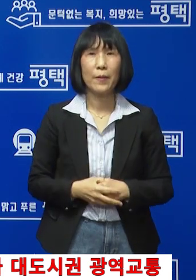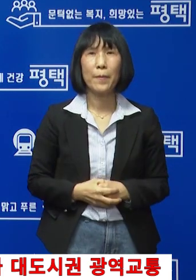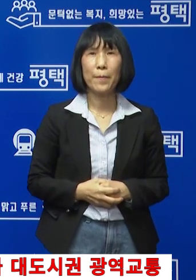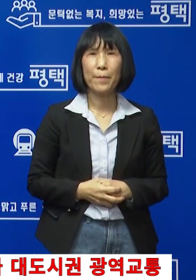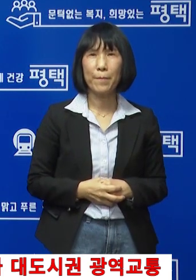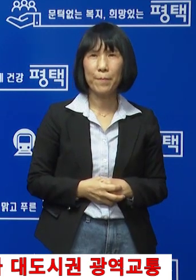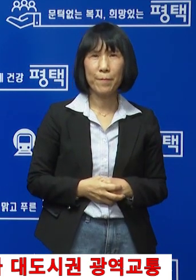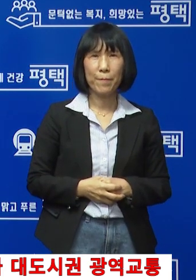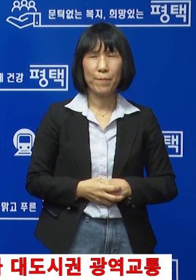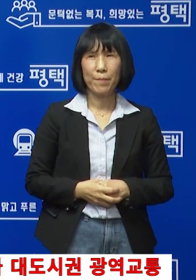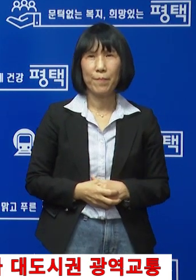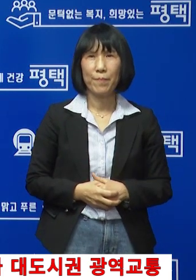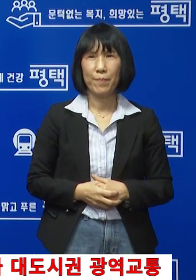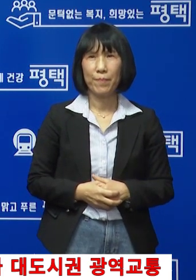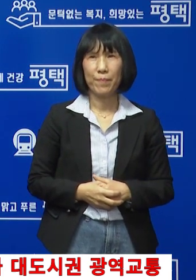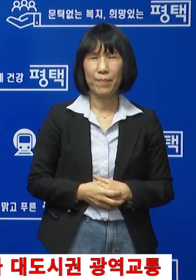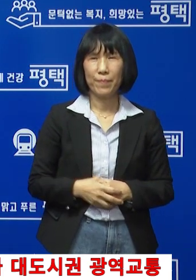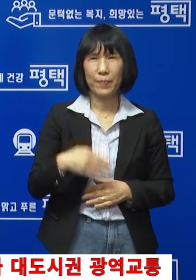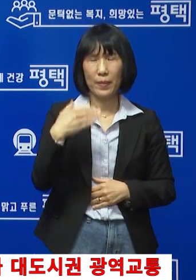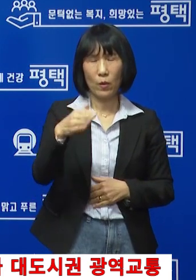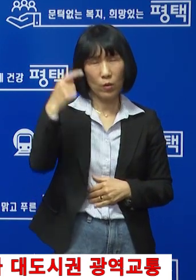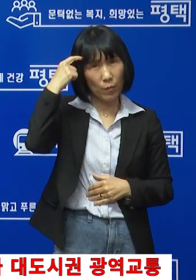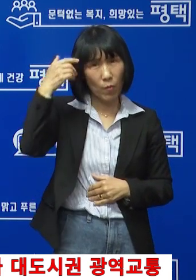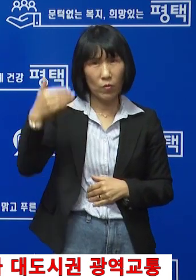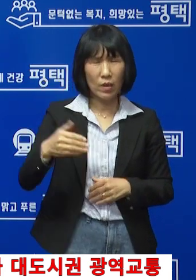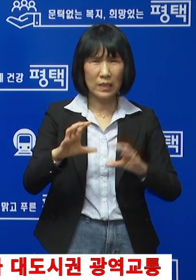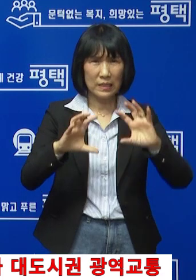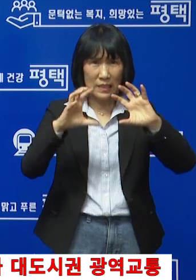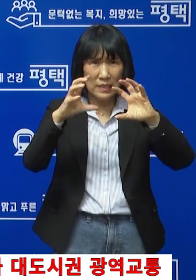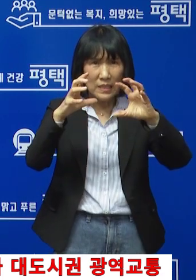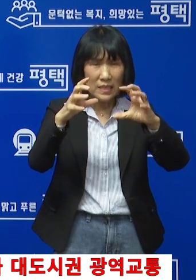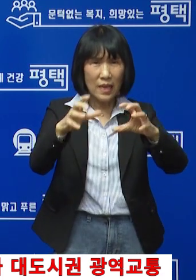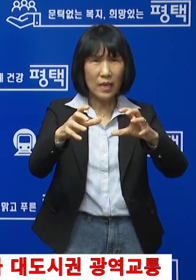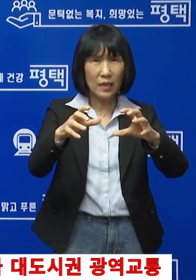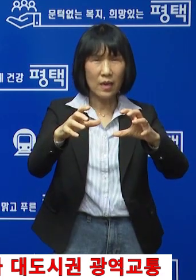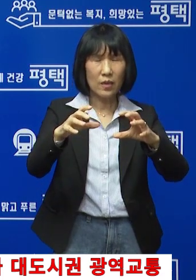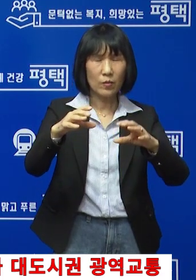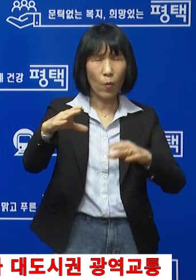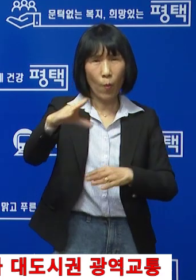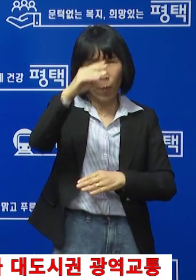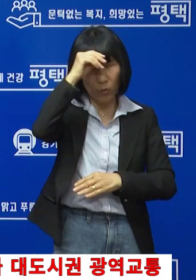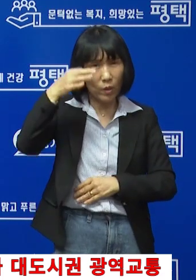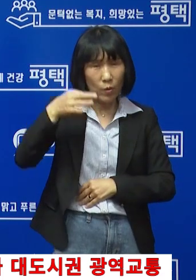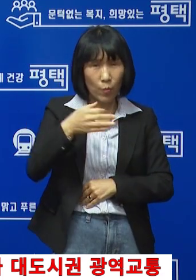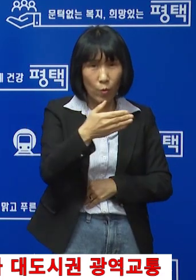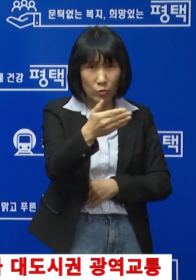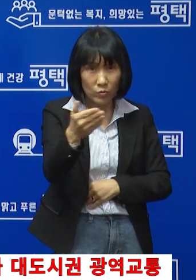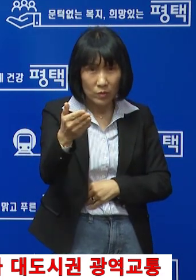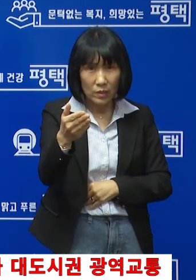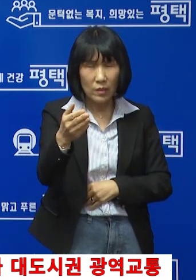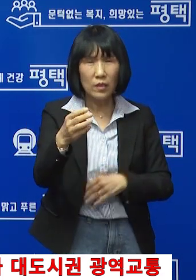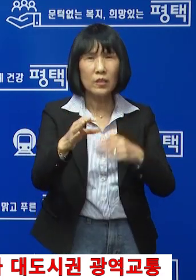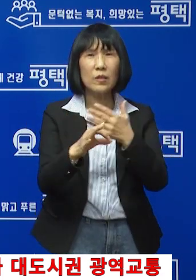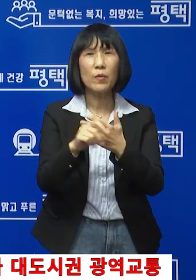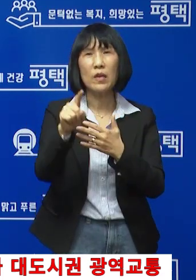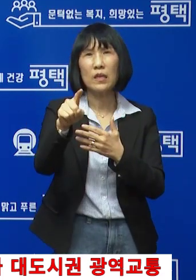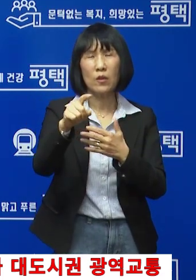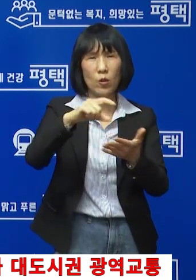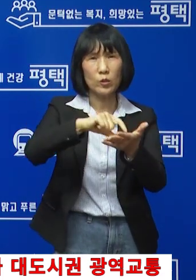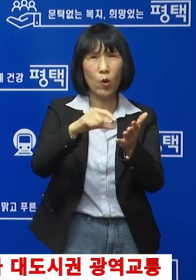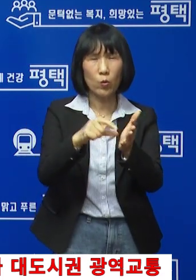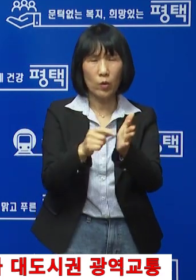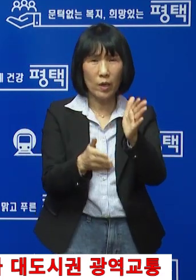SK 브로드밴드 주한용 기자께서 세계적인 모델이 된다고 하는데 벤치마킹 할 만한 도시가 있는지 지적하셨습니다. 지금